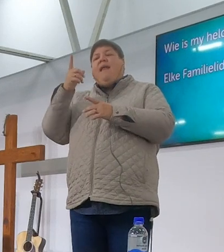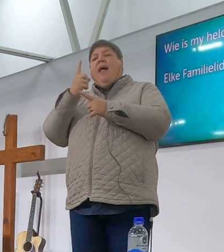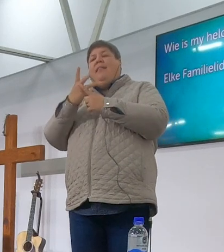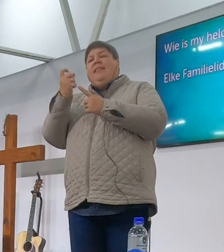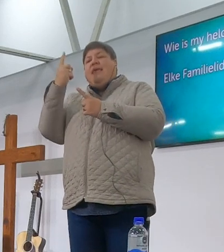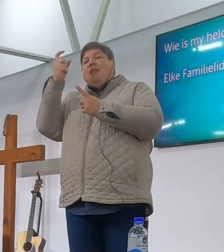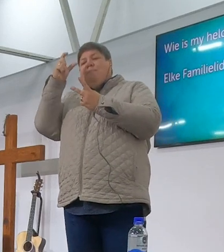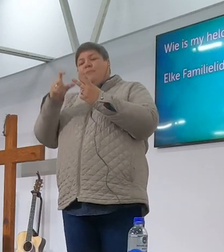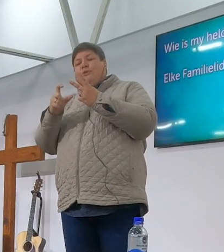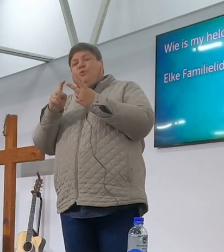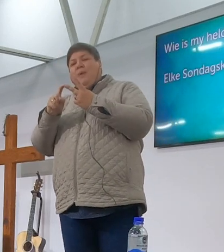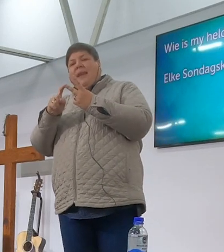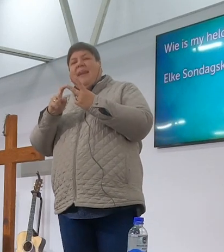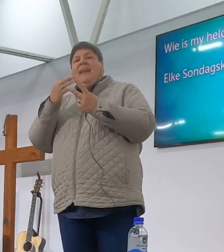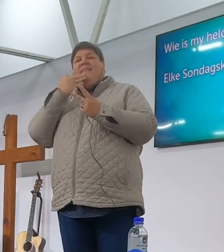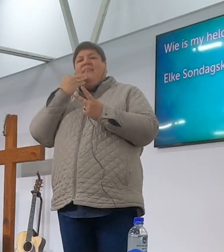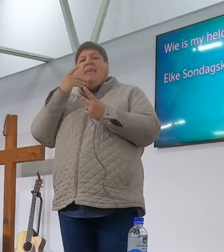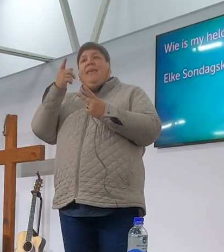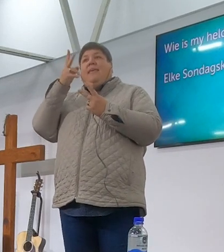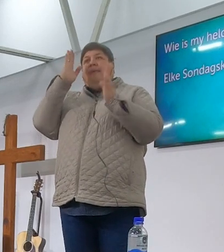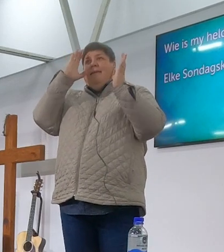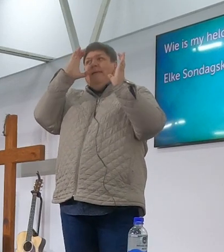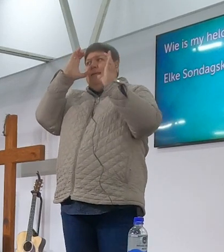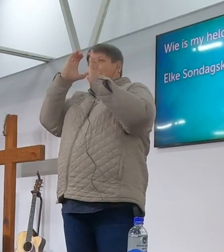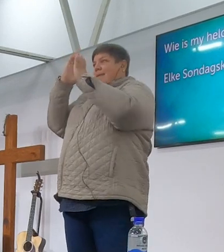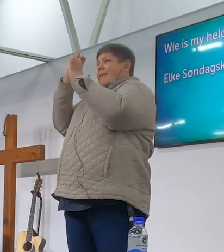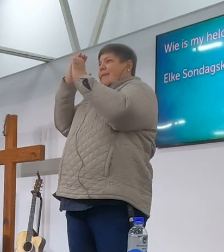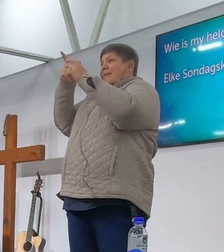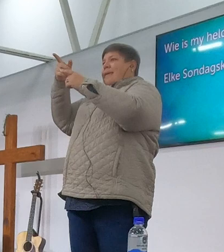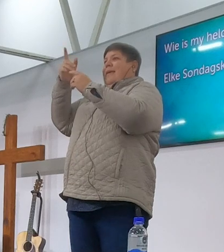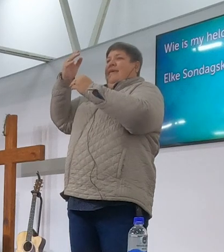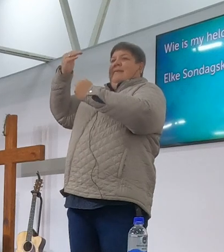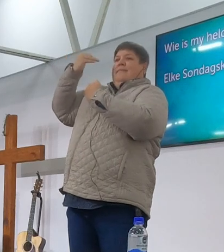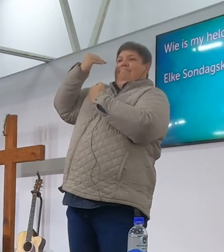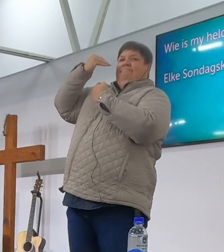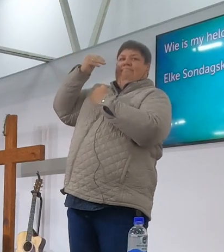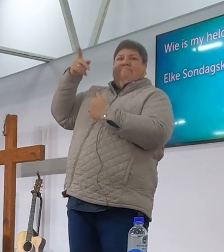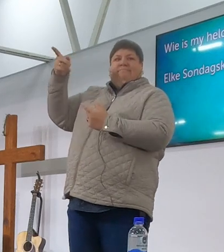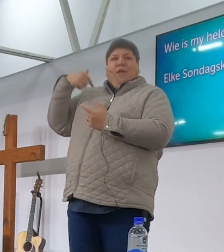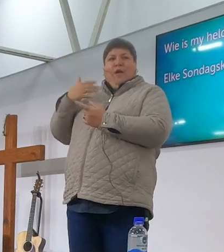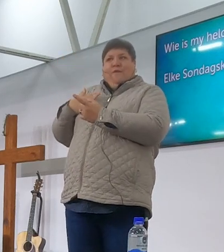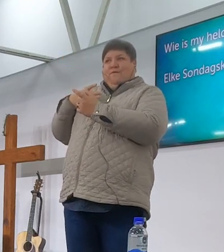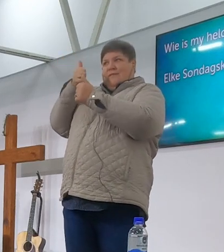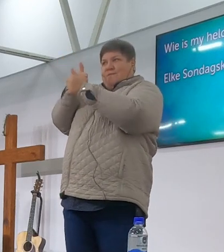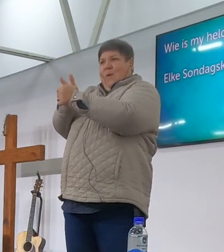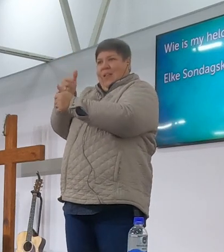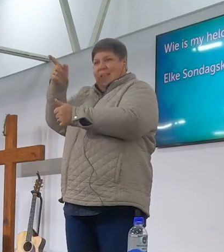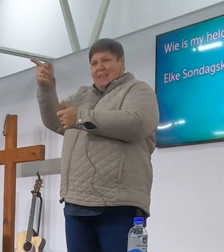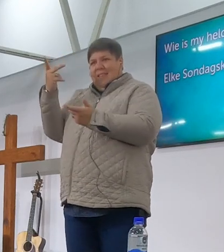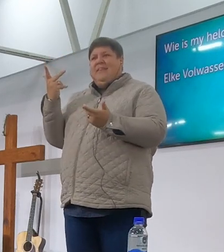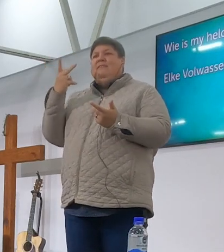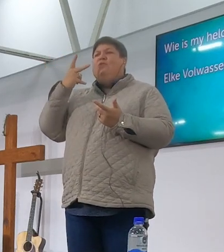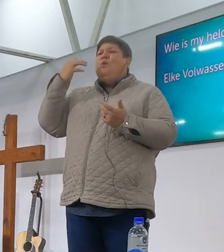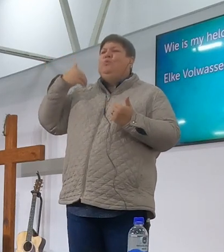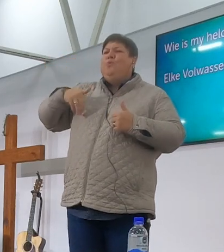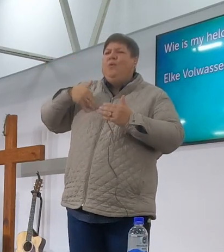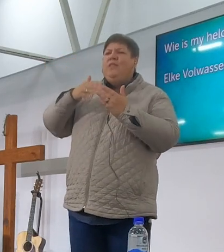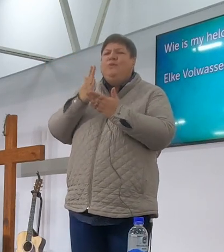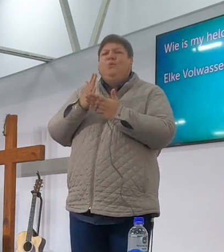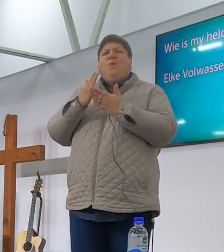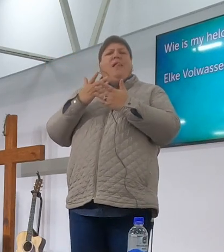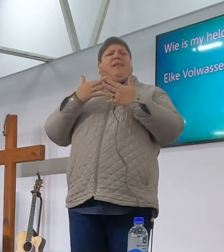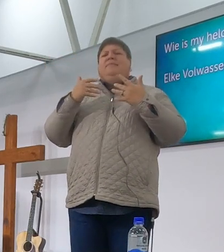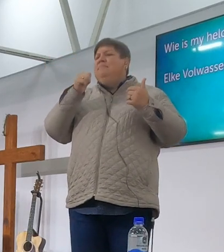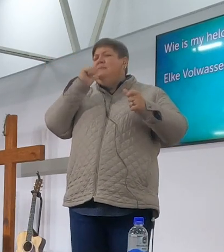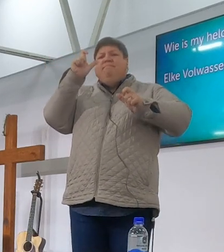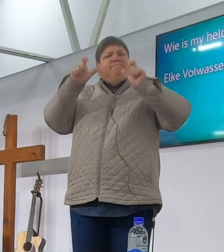werk, dis elke familielid se werk, maar dis ook elke sonnaskoolonderwyser se werk. Dis ook elke persoon wat 'n kind in sy sorg het se werk.